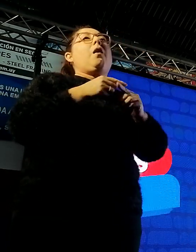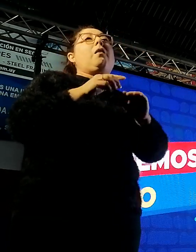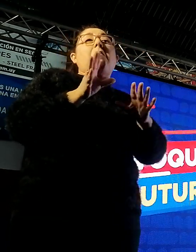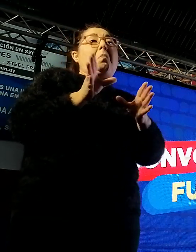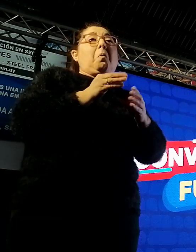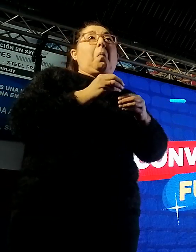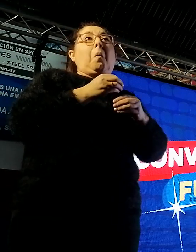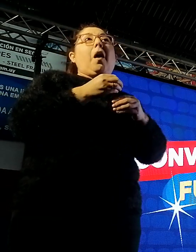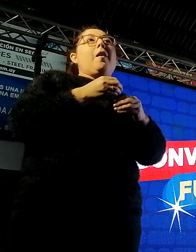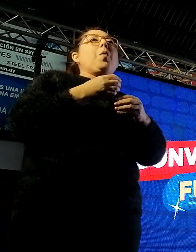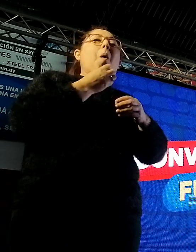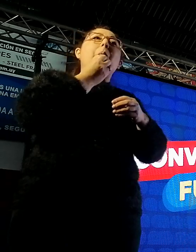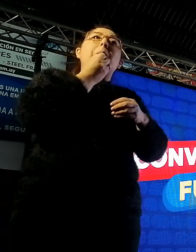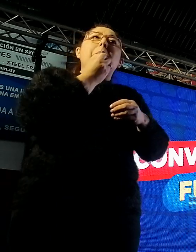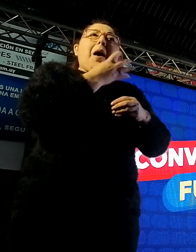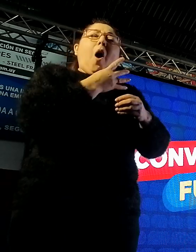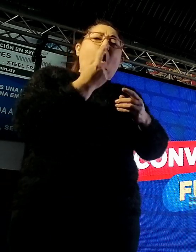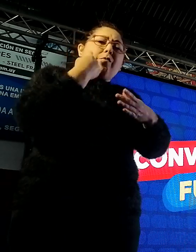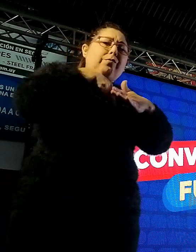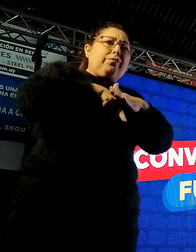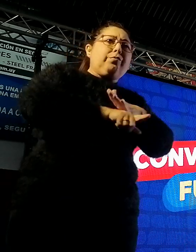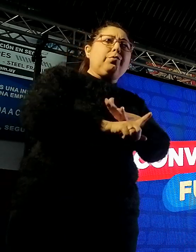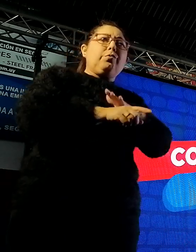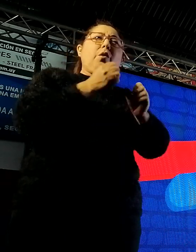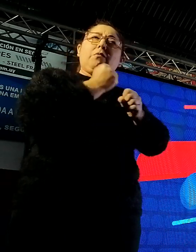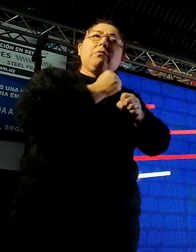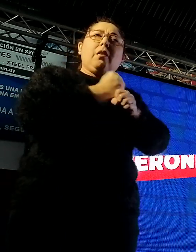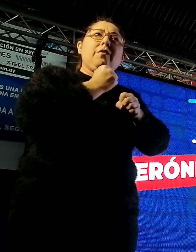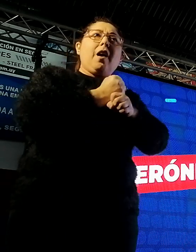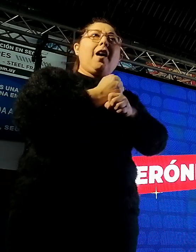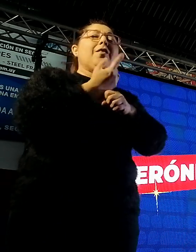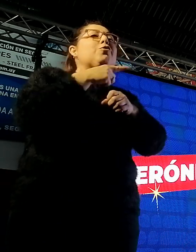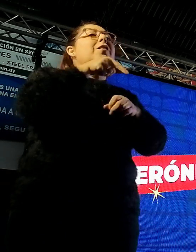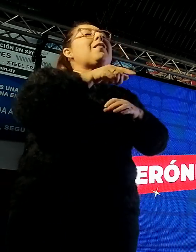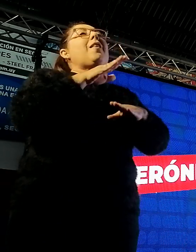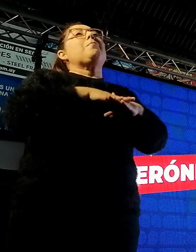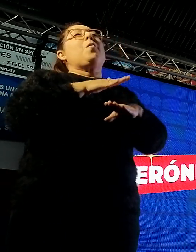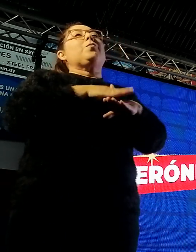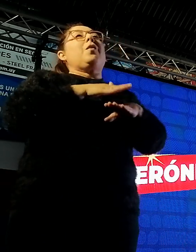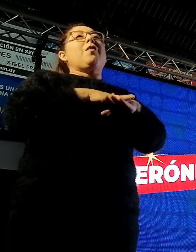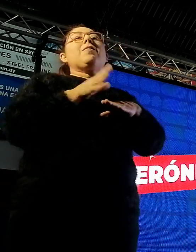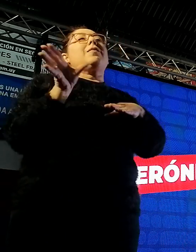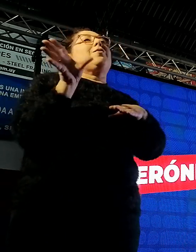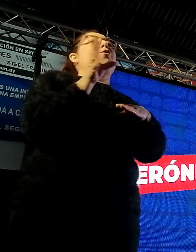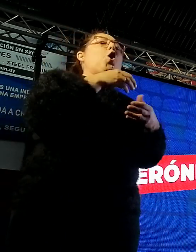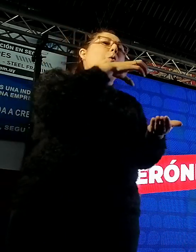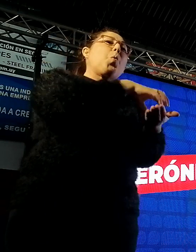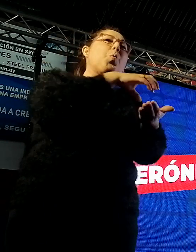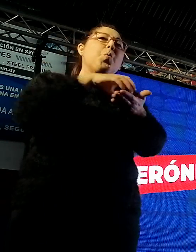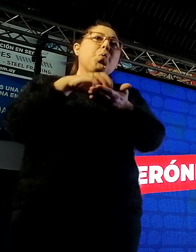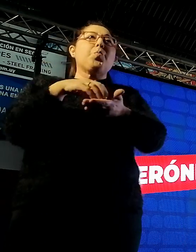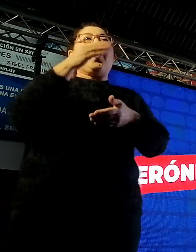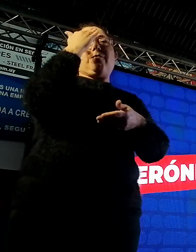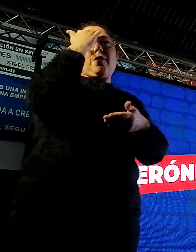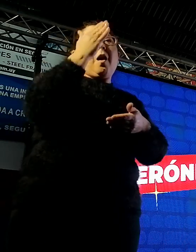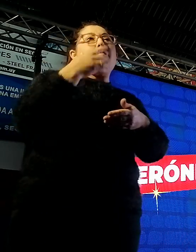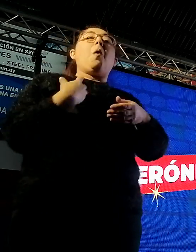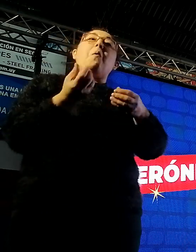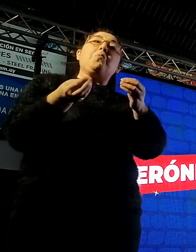Amplio densidad y profundidad En ese sentido es responsabilidad de todos los sectores del Frente Amplio que sus